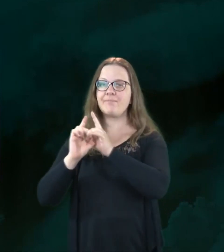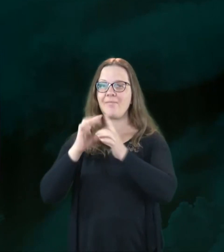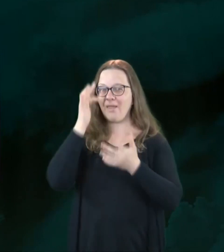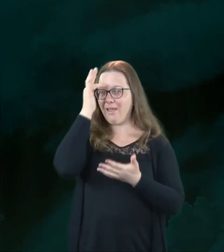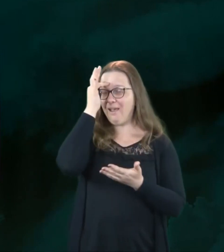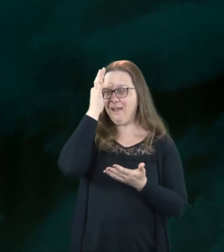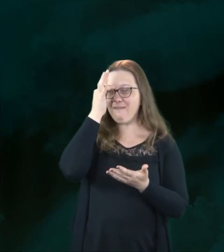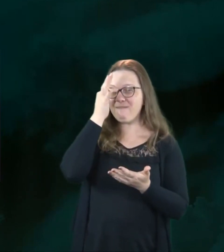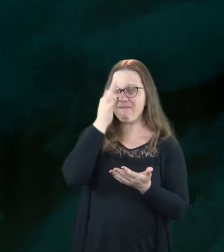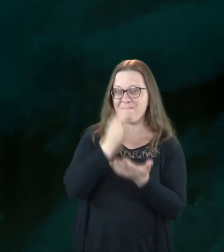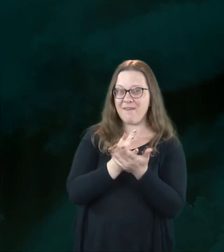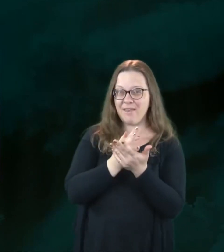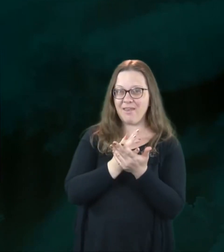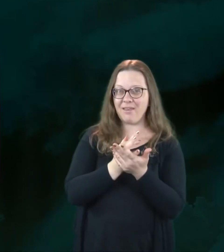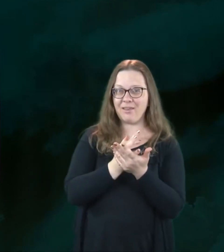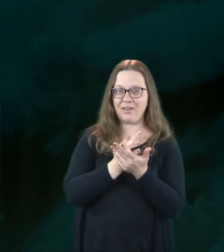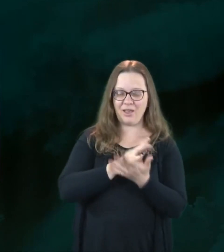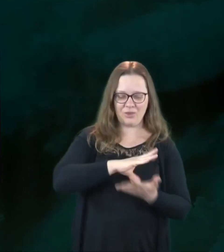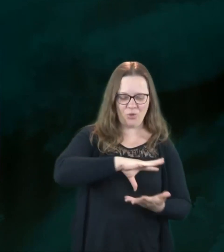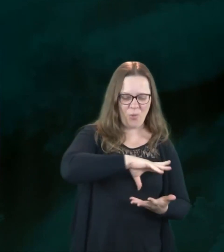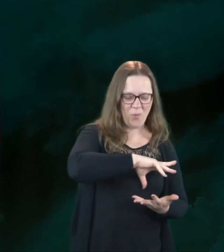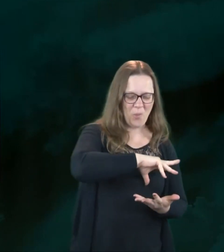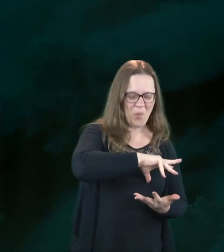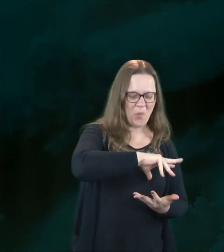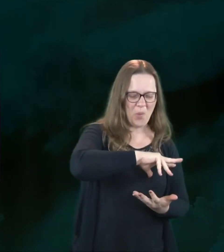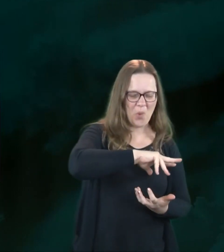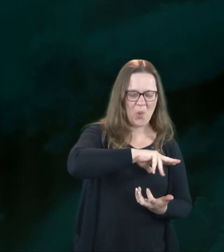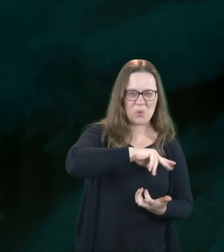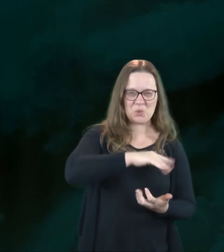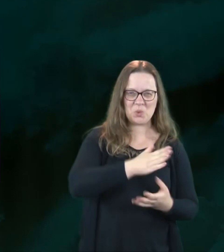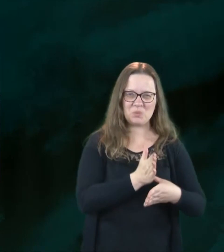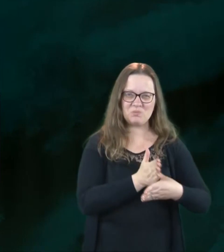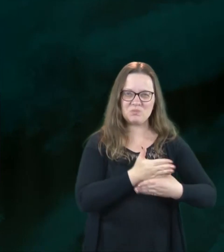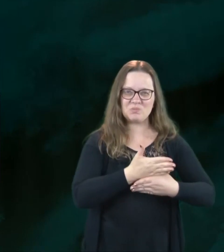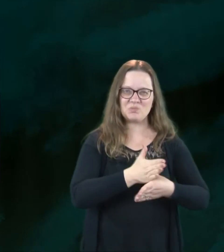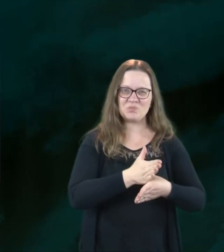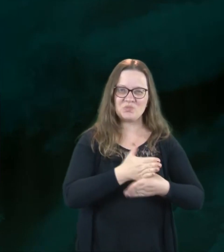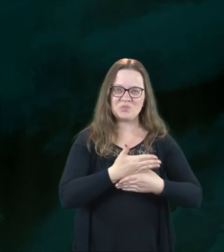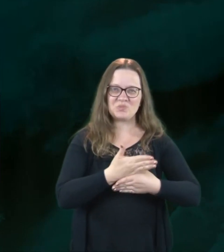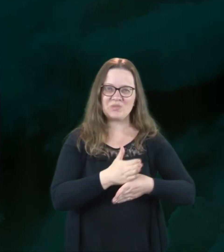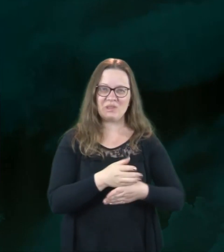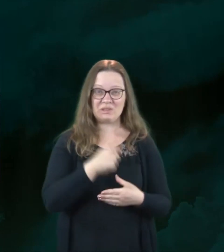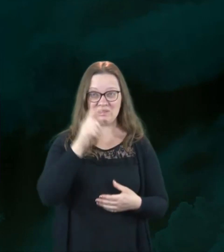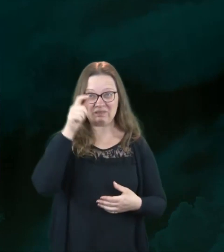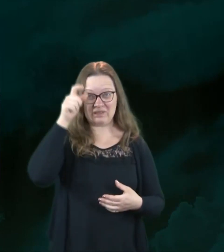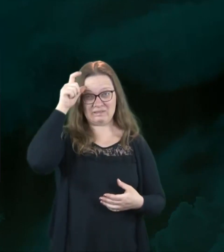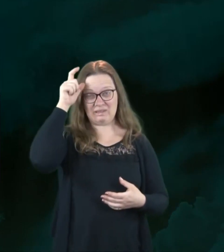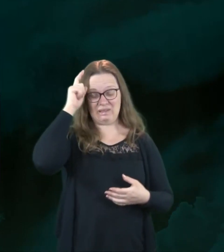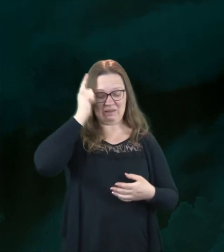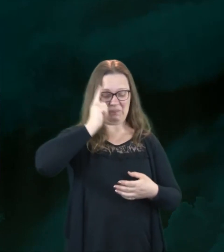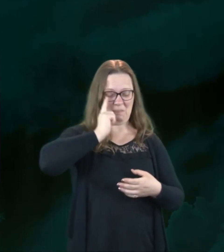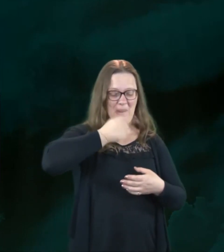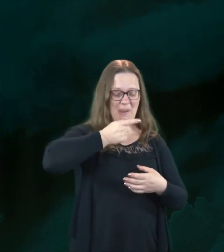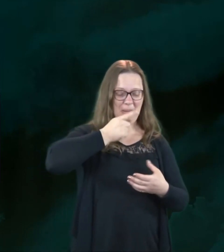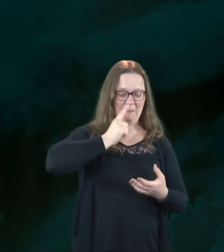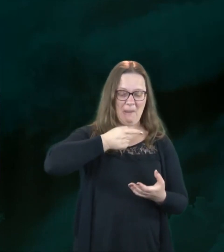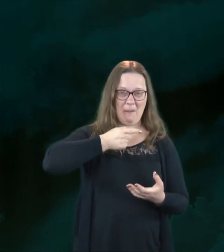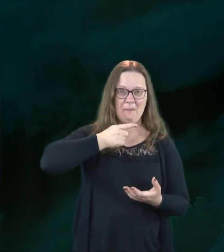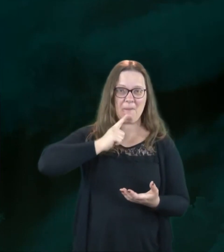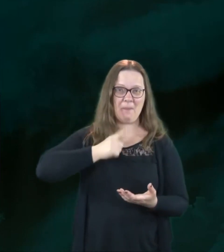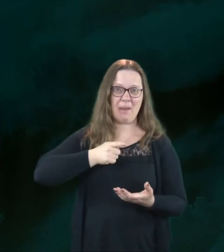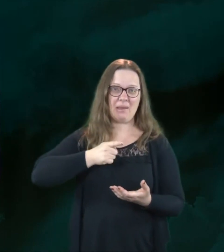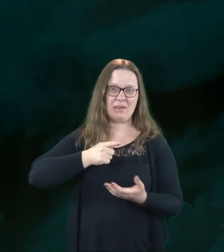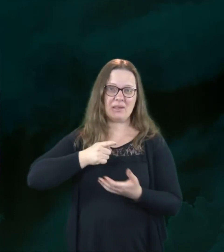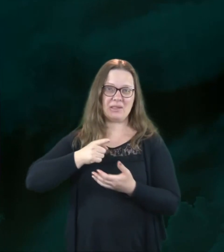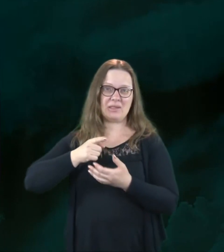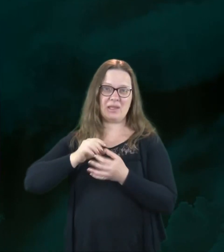Satanás fazendo o que bem entender desse homem caído, tentando levar esse povo a desconectar